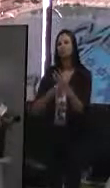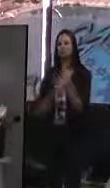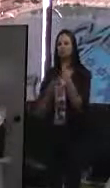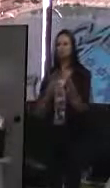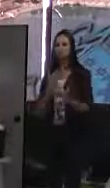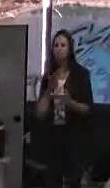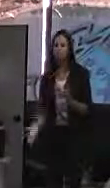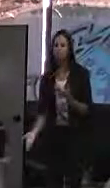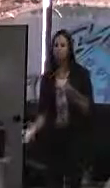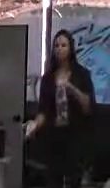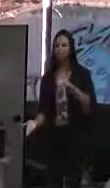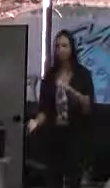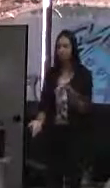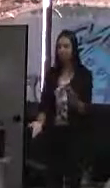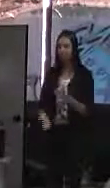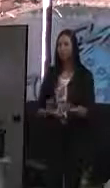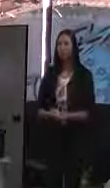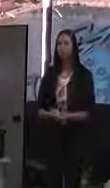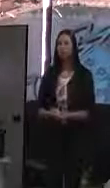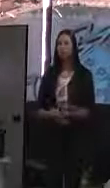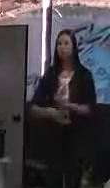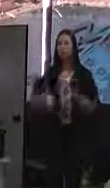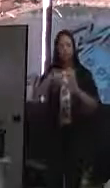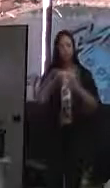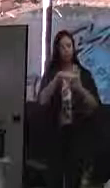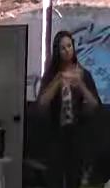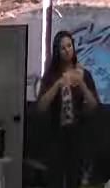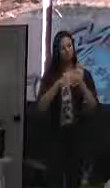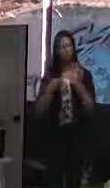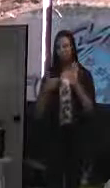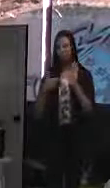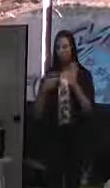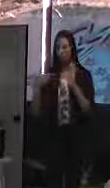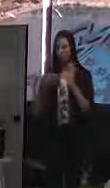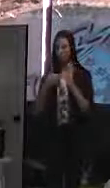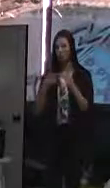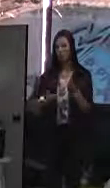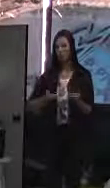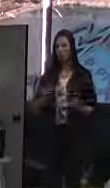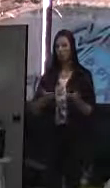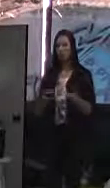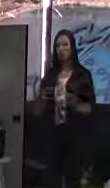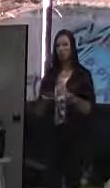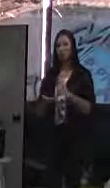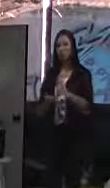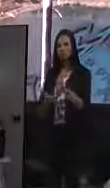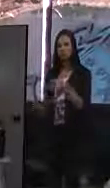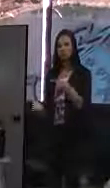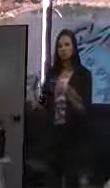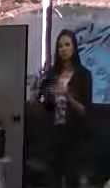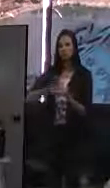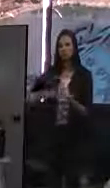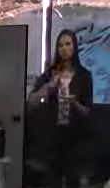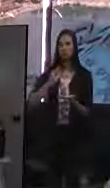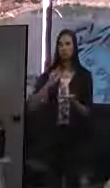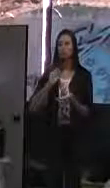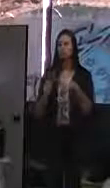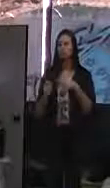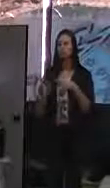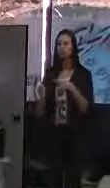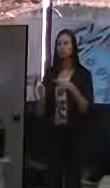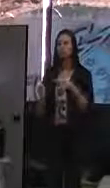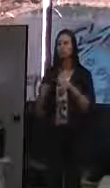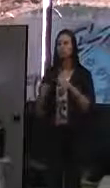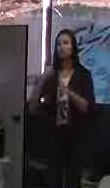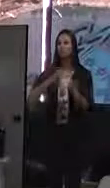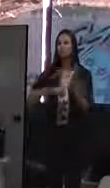aí. E eu trago aqui alguns dados. São 22 funcionários diretamente, onde tem uma folha